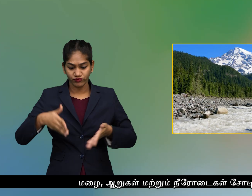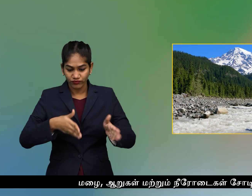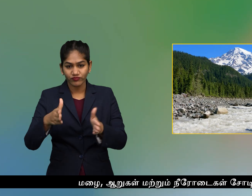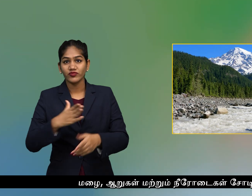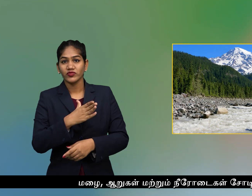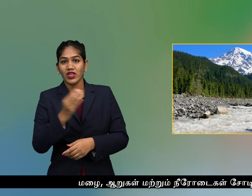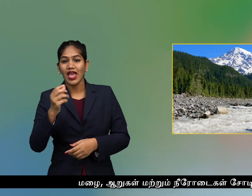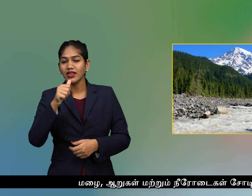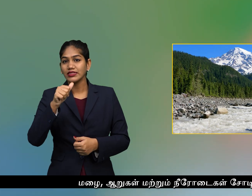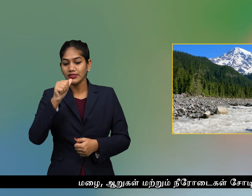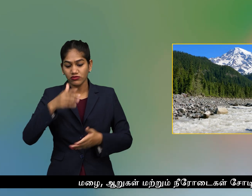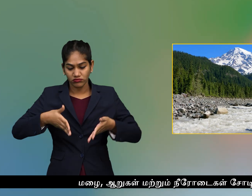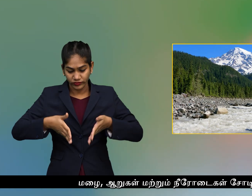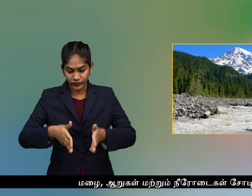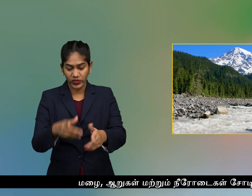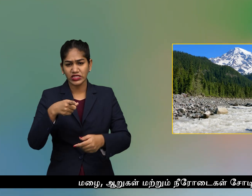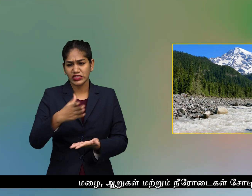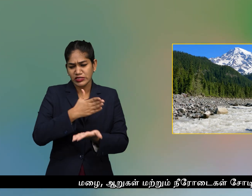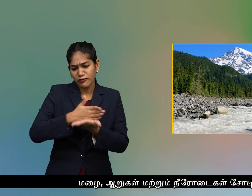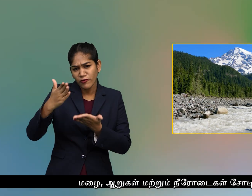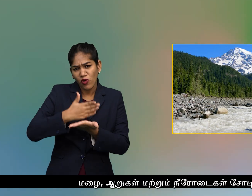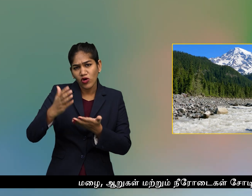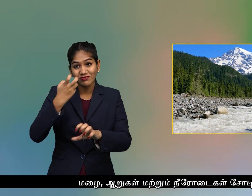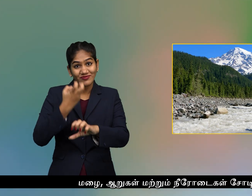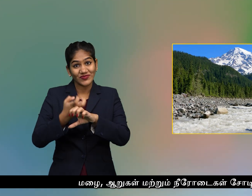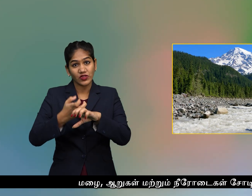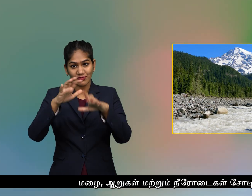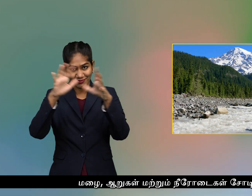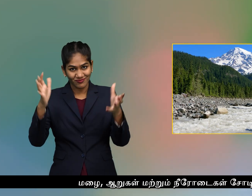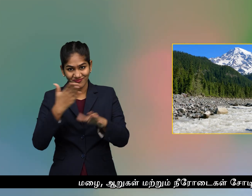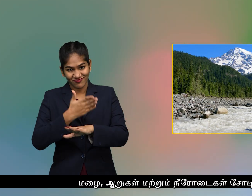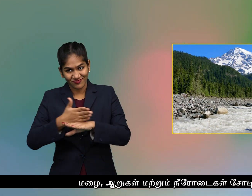மழை, ஆறுகள் மற்றும் நீரோடைகள் சோடியம்